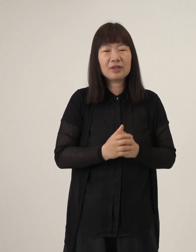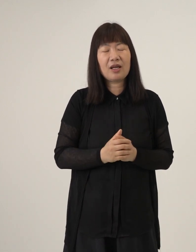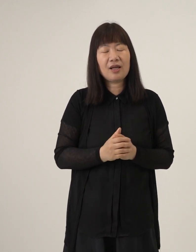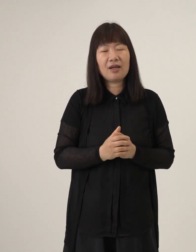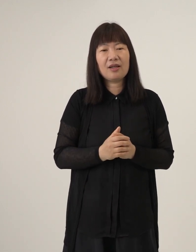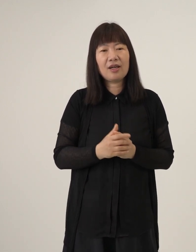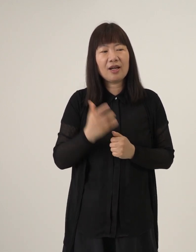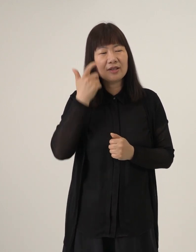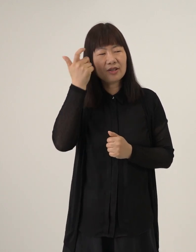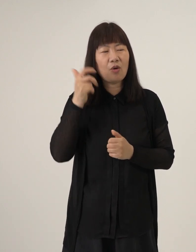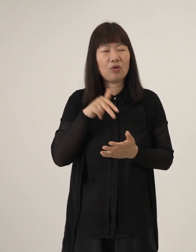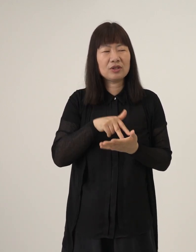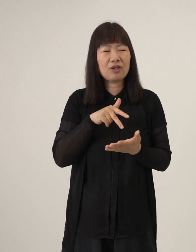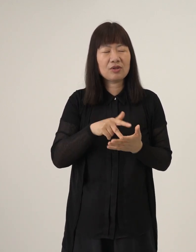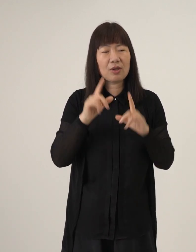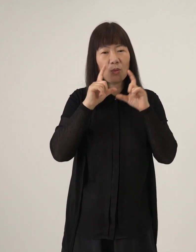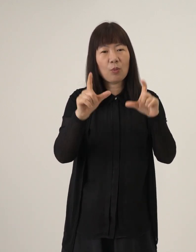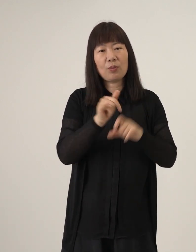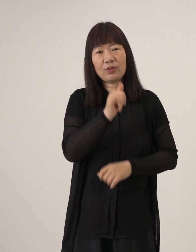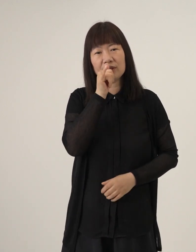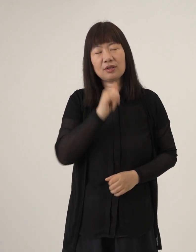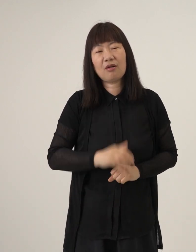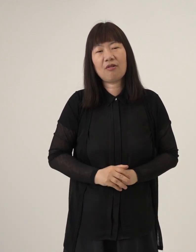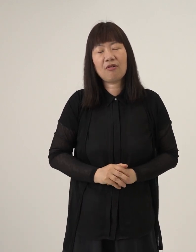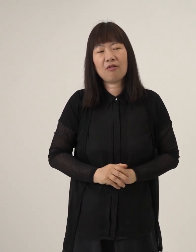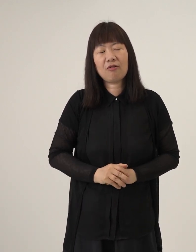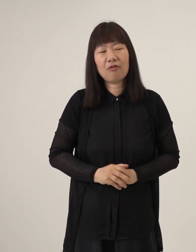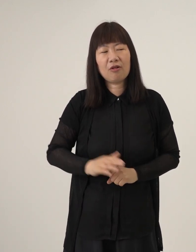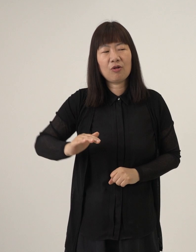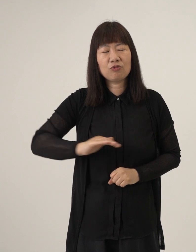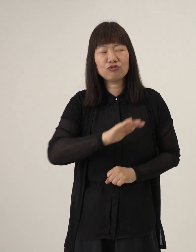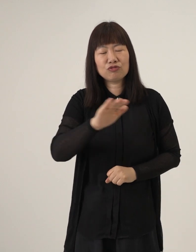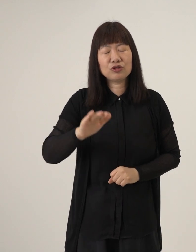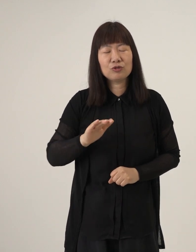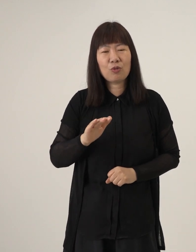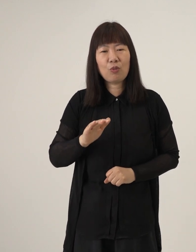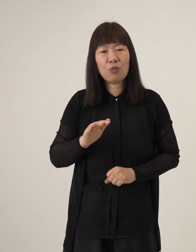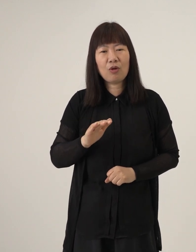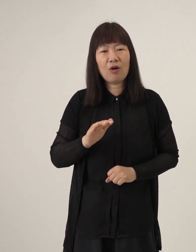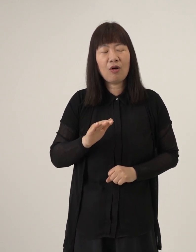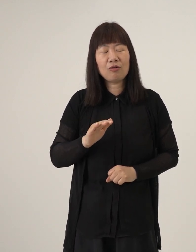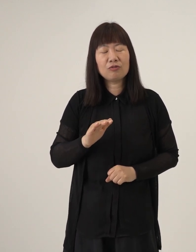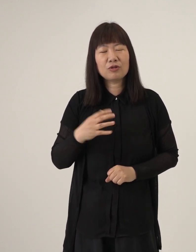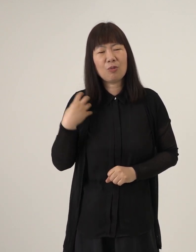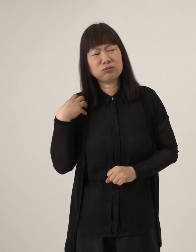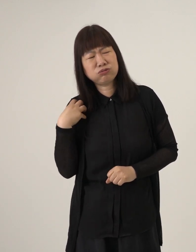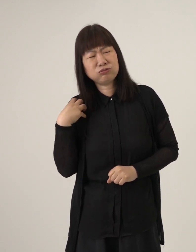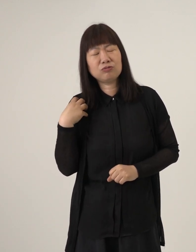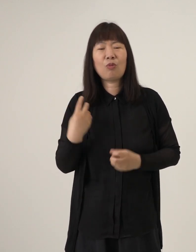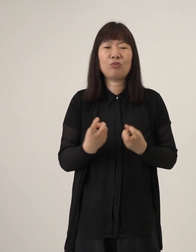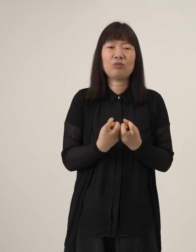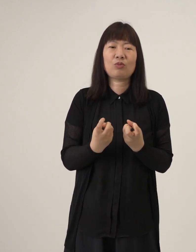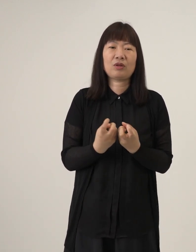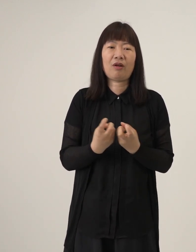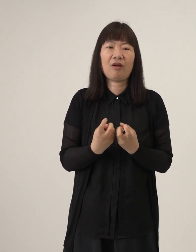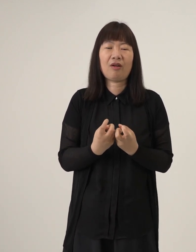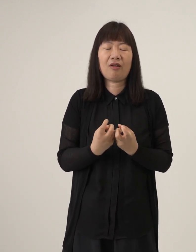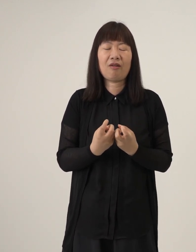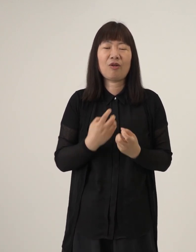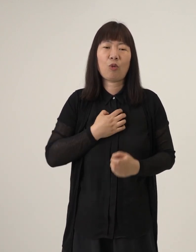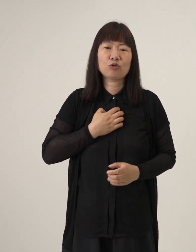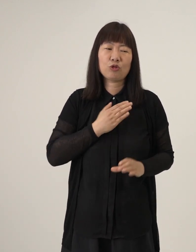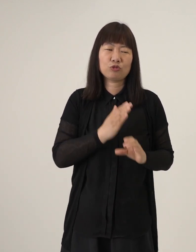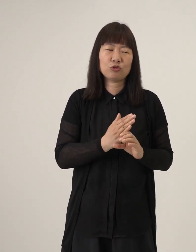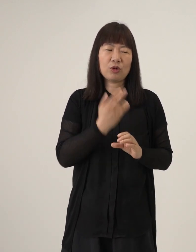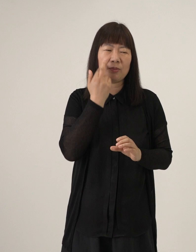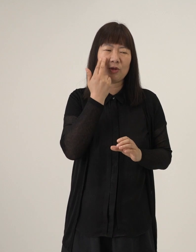공포예요. 야, 이러다 우리도 이 덤탱이 쓰는 거 아닌가? 한국도 지금 긴장하고 있단 말이에요.